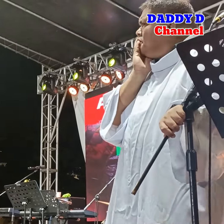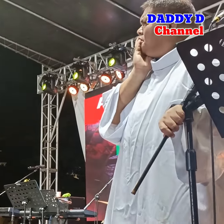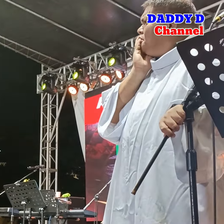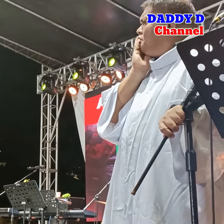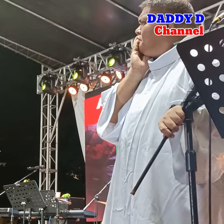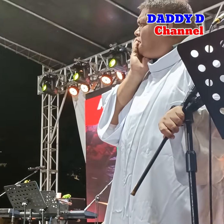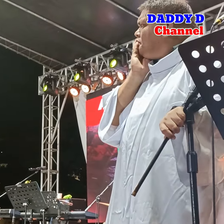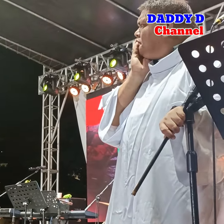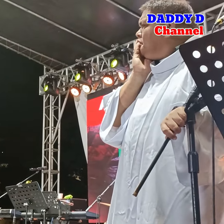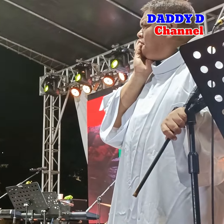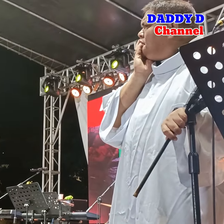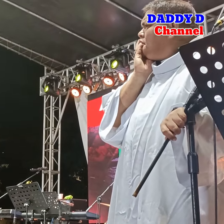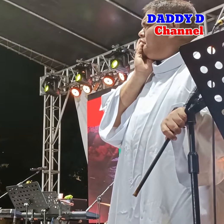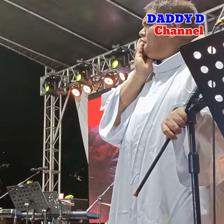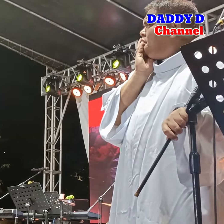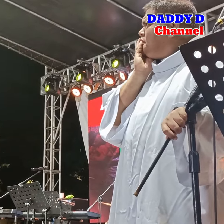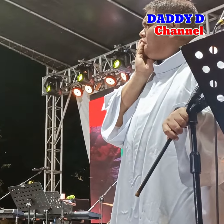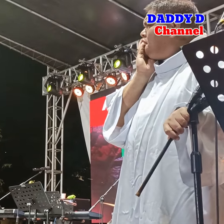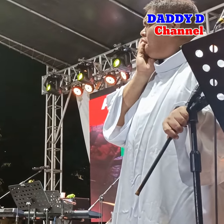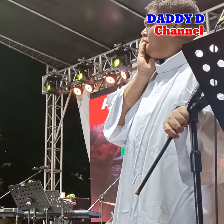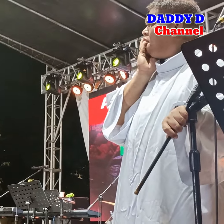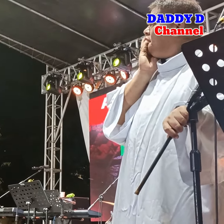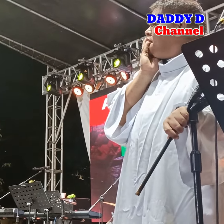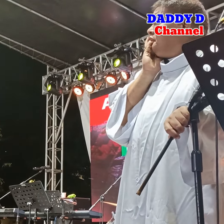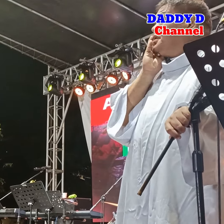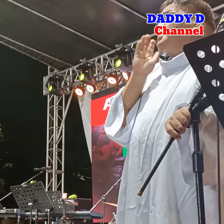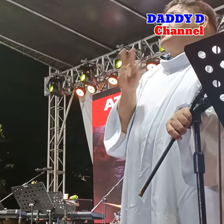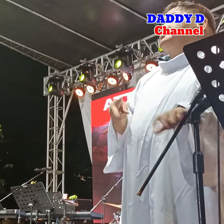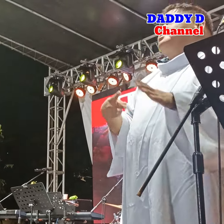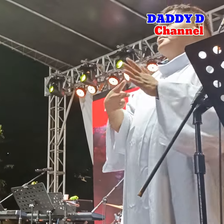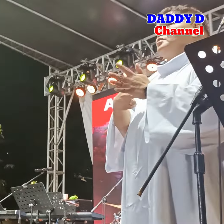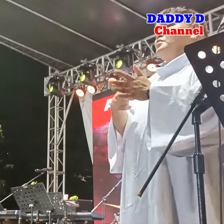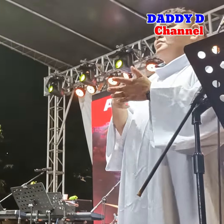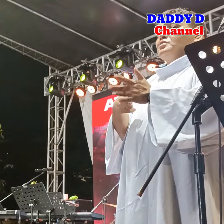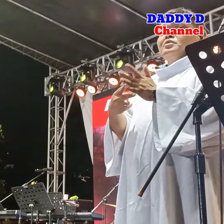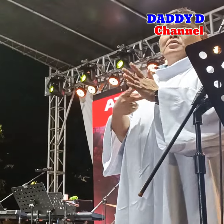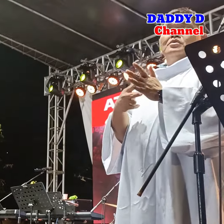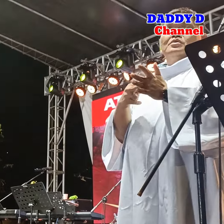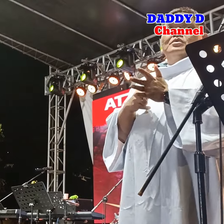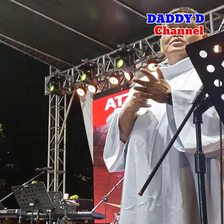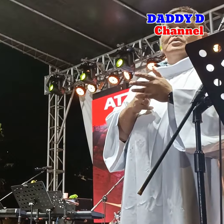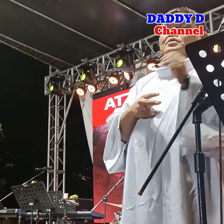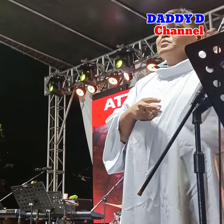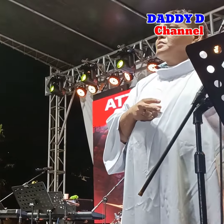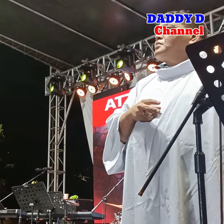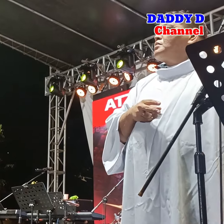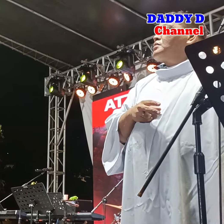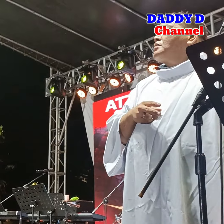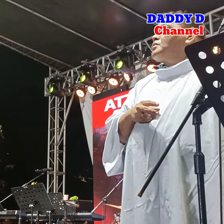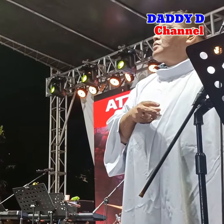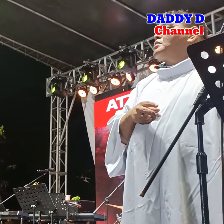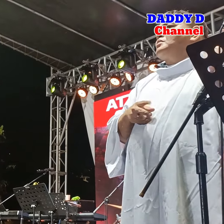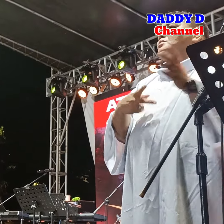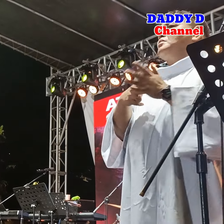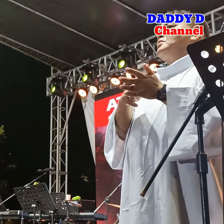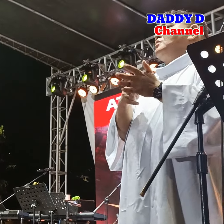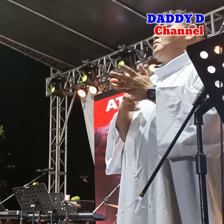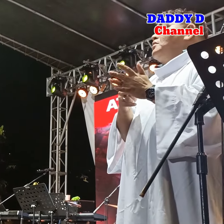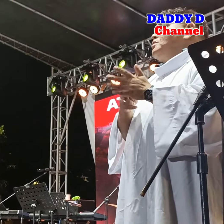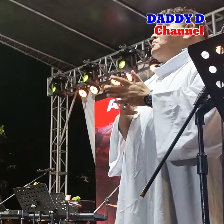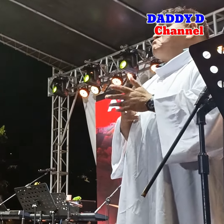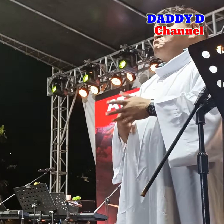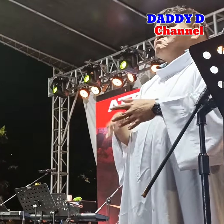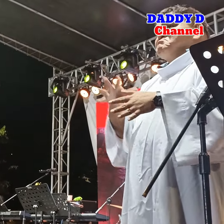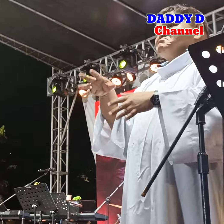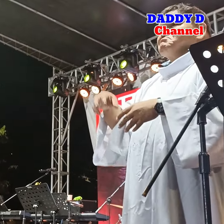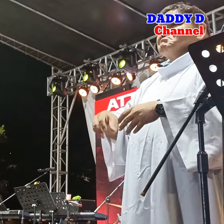Ay, ang galing. Ibig sabihin, nung nagutos siya, the moment nagutos siya, akala